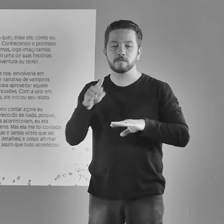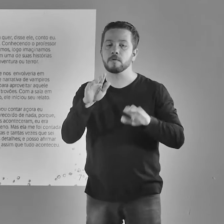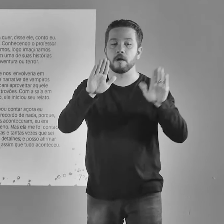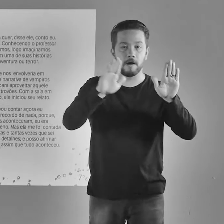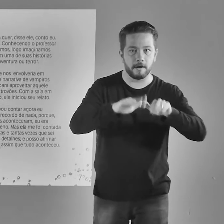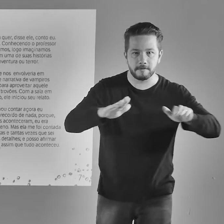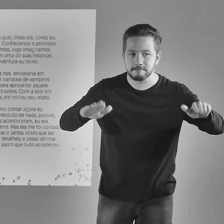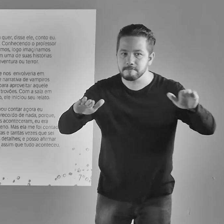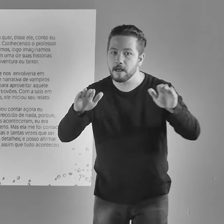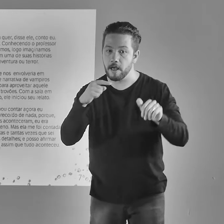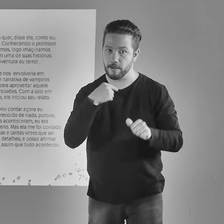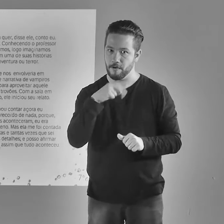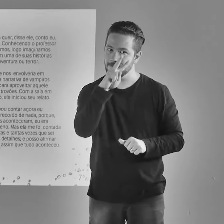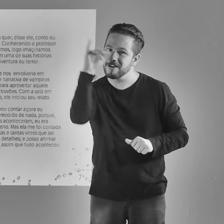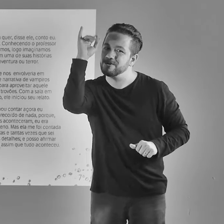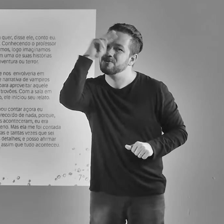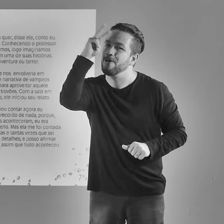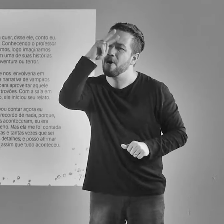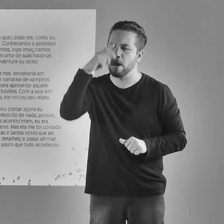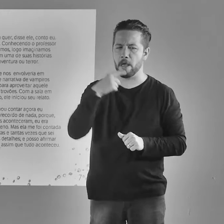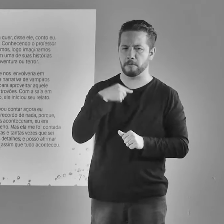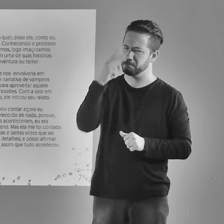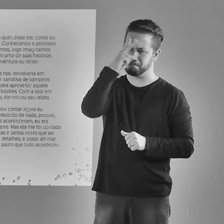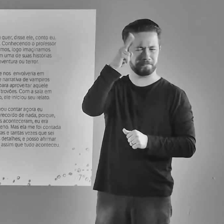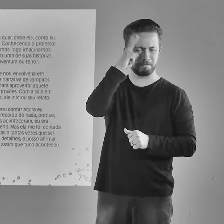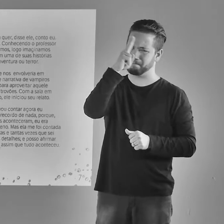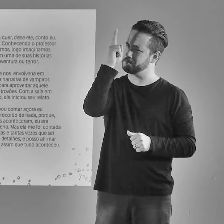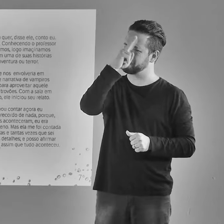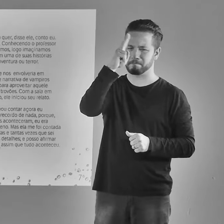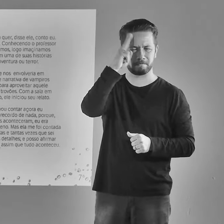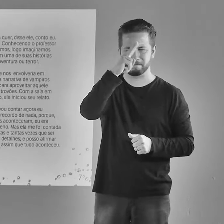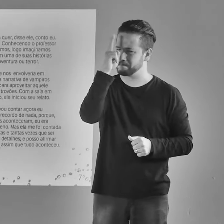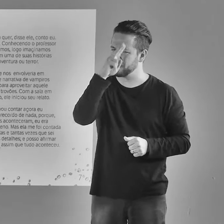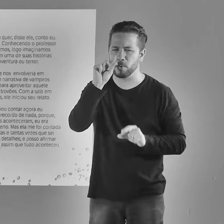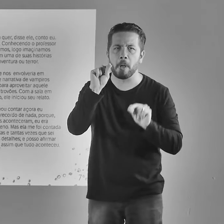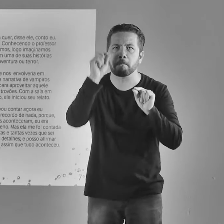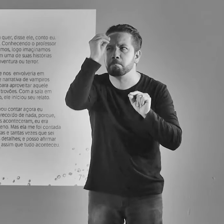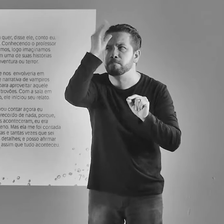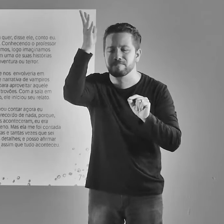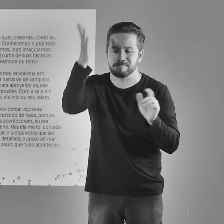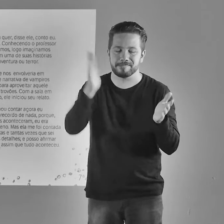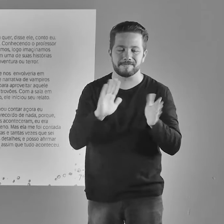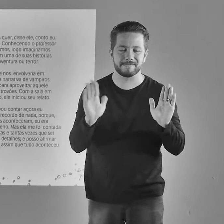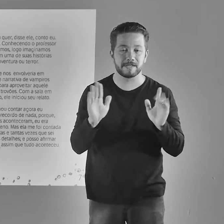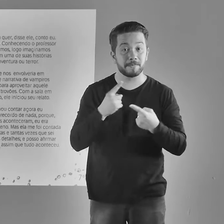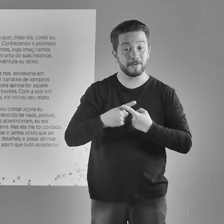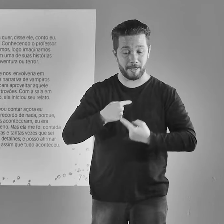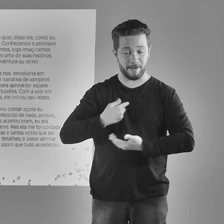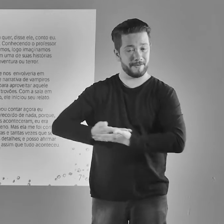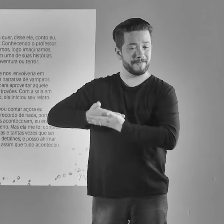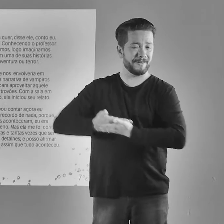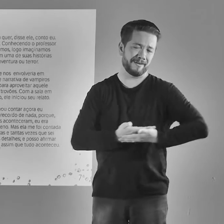Da história que vou contar agora, eu mesmo não me lembro de nada, pois quando as coisas aconteceram, eu era ainda